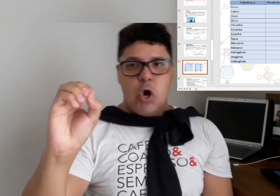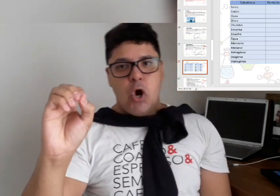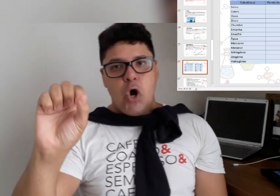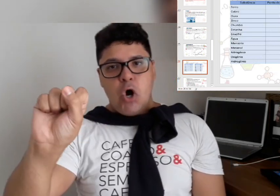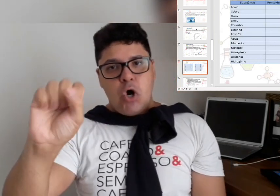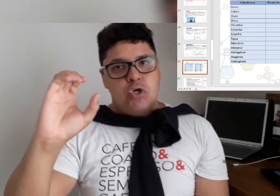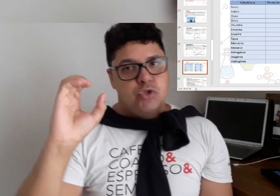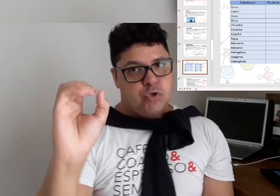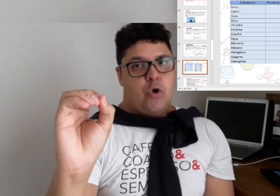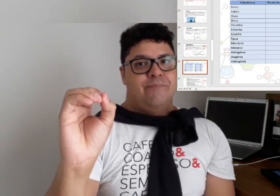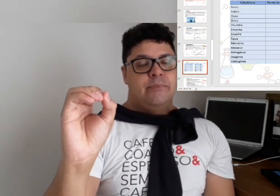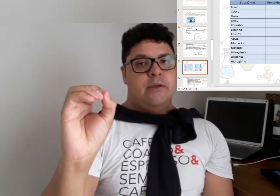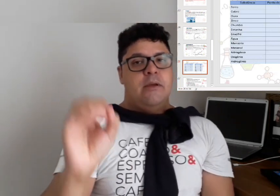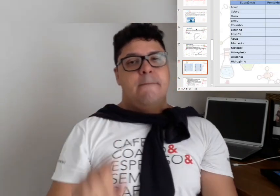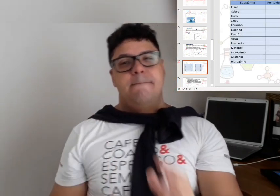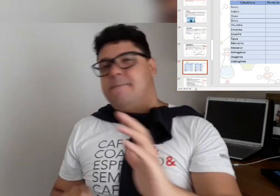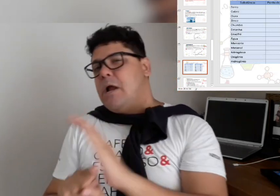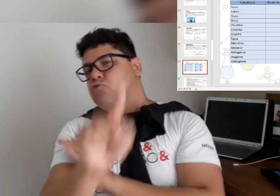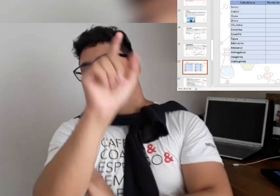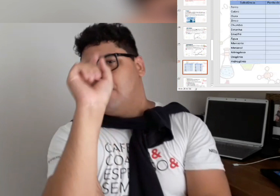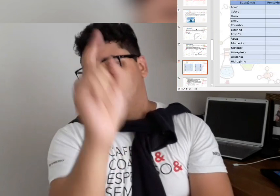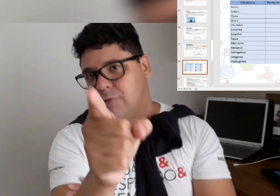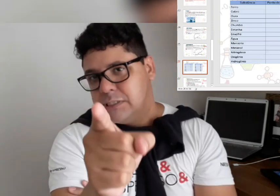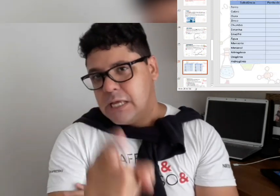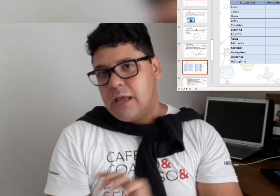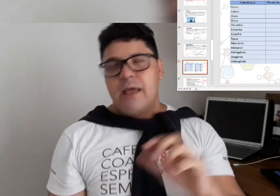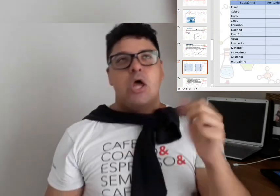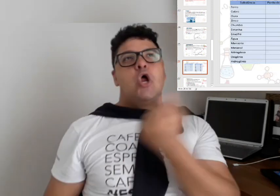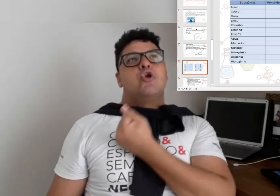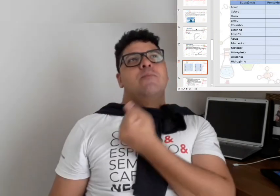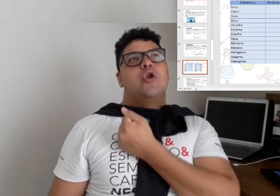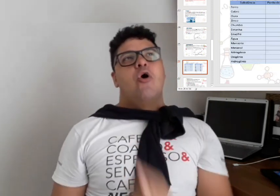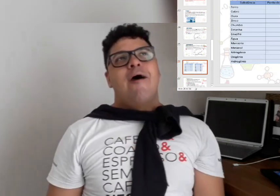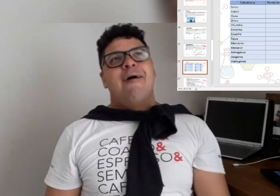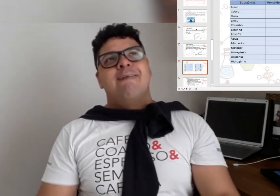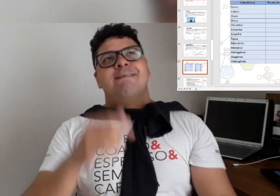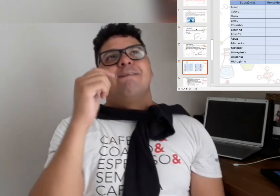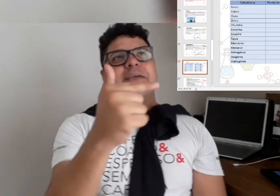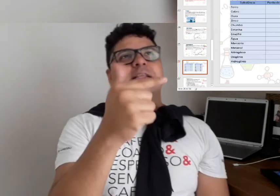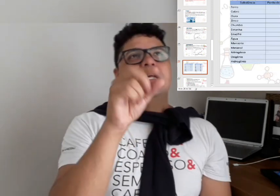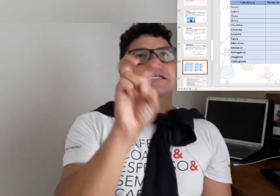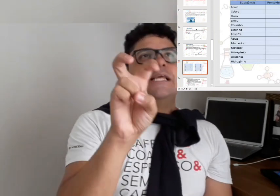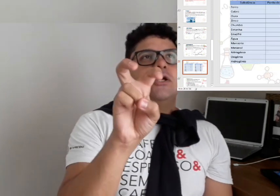está gasoso. Então, se eu pergunto para você, em 25 graus Celsius,